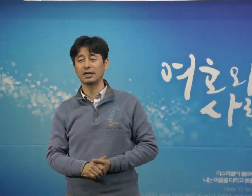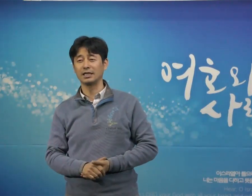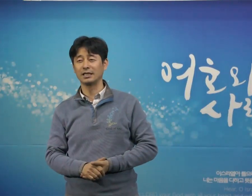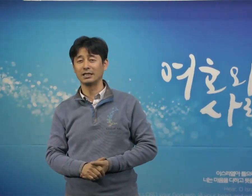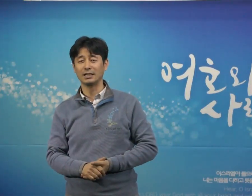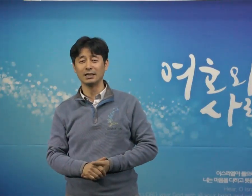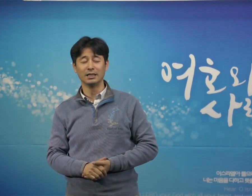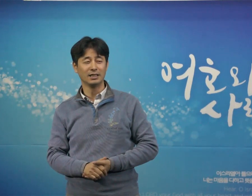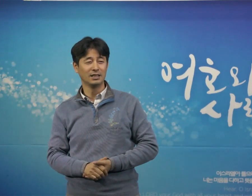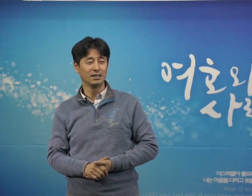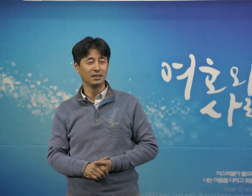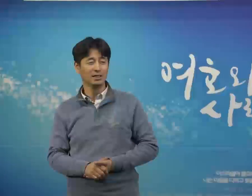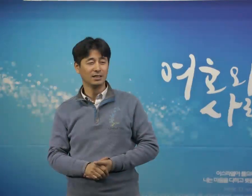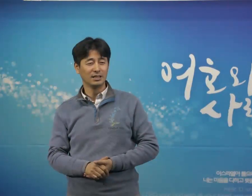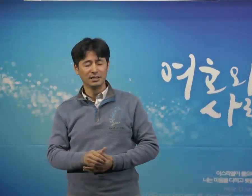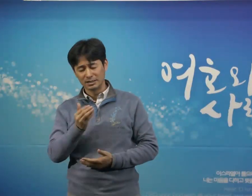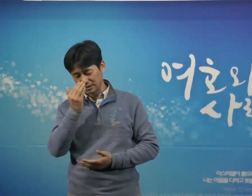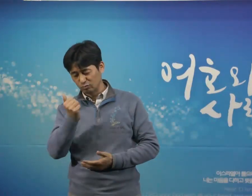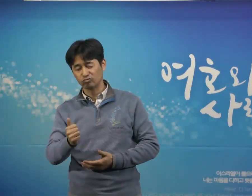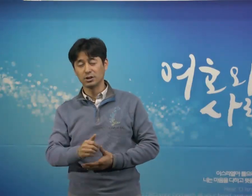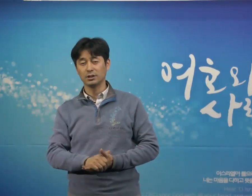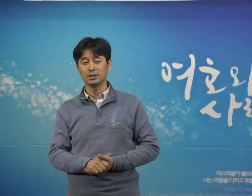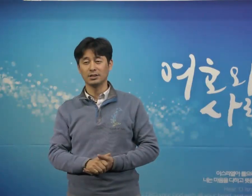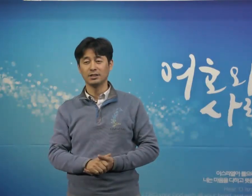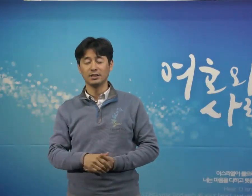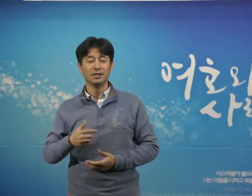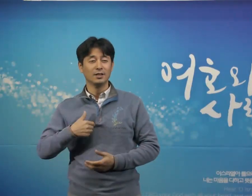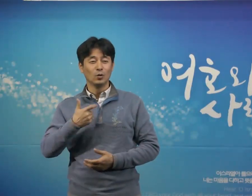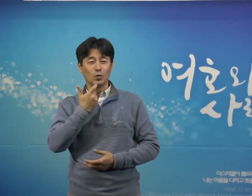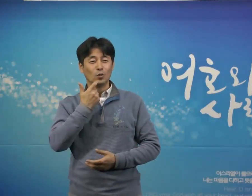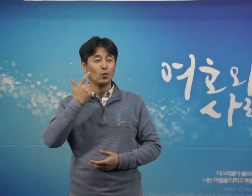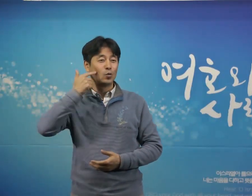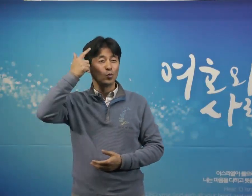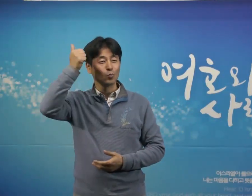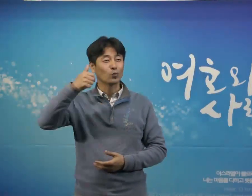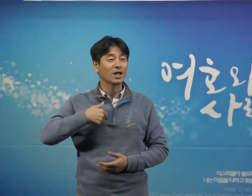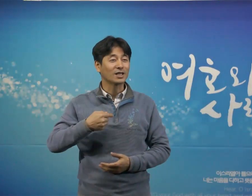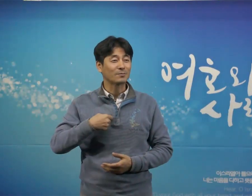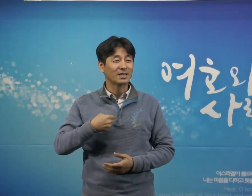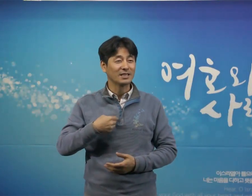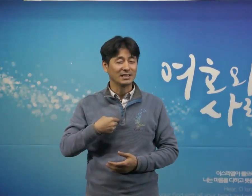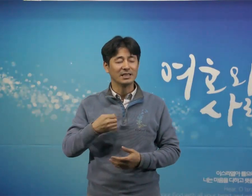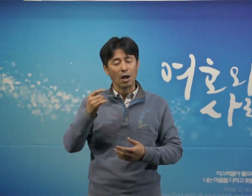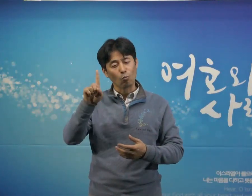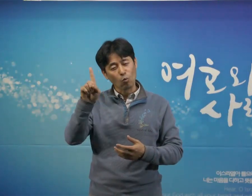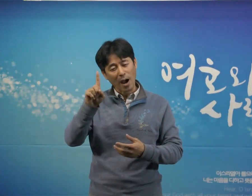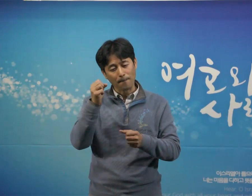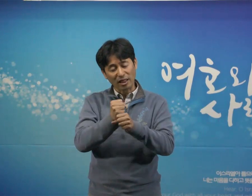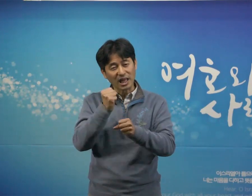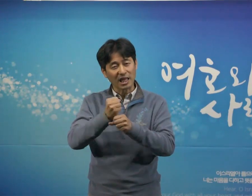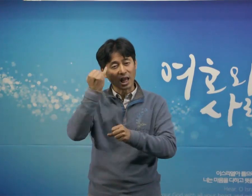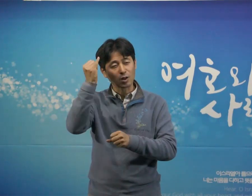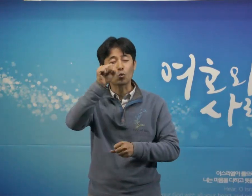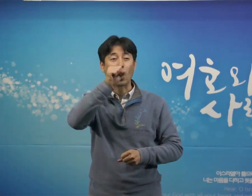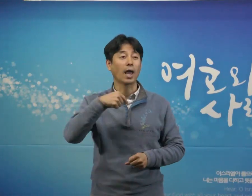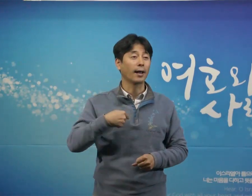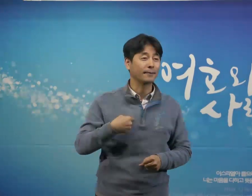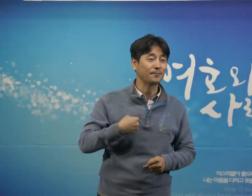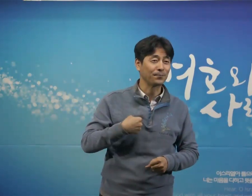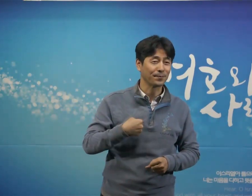똑같이 다시금 복사해서 보여주는 하나님이 아니고, 제가 예를 들면 어떤 물건을